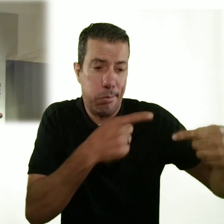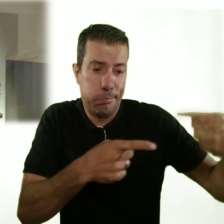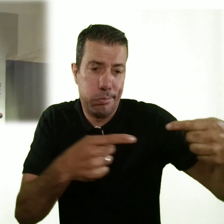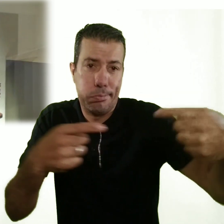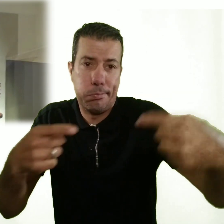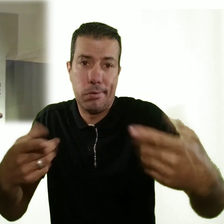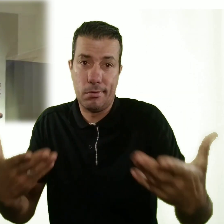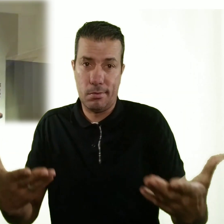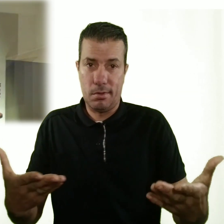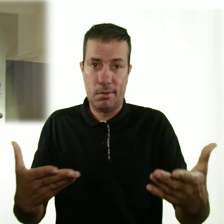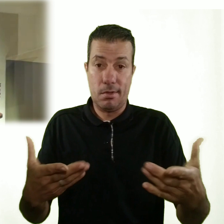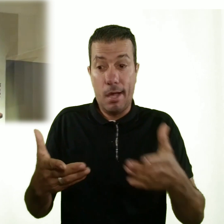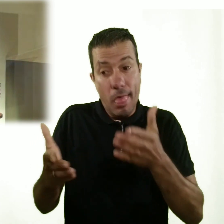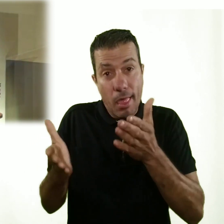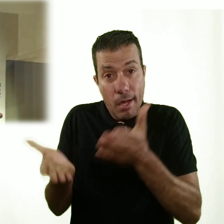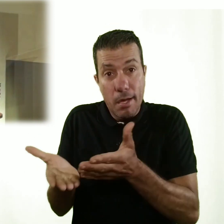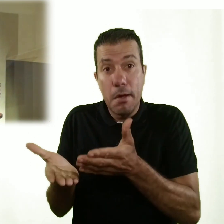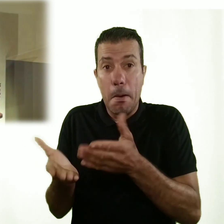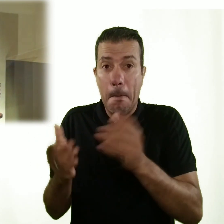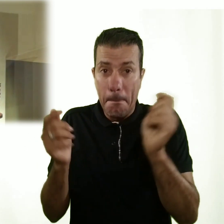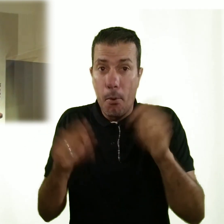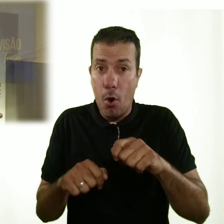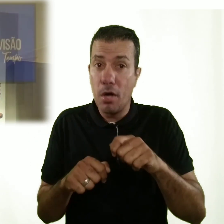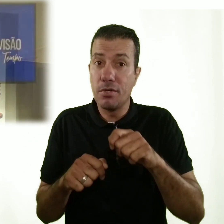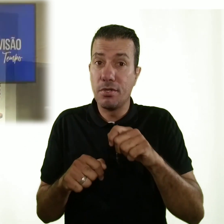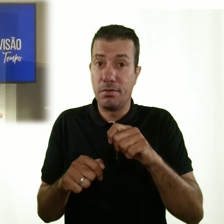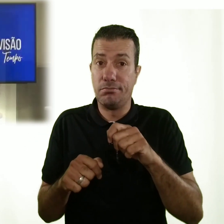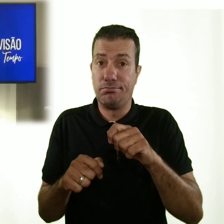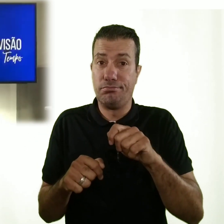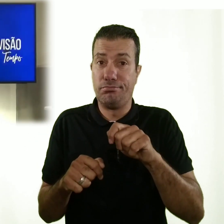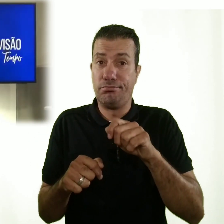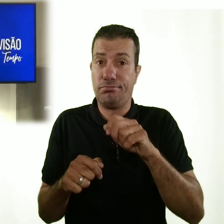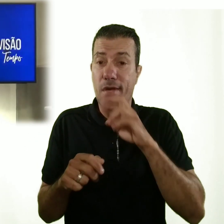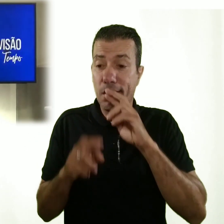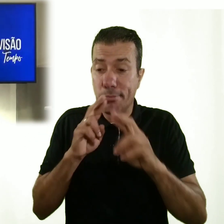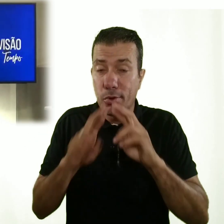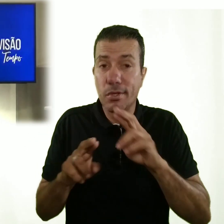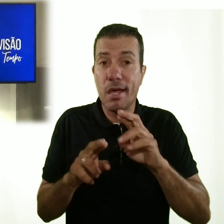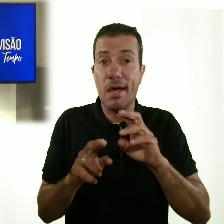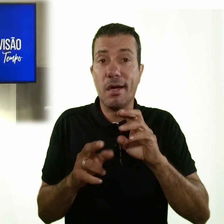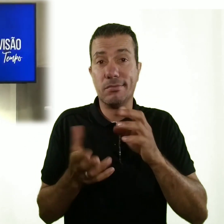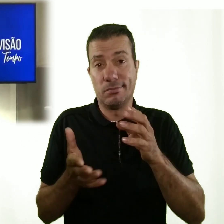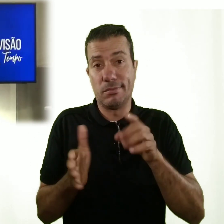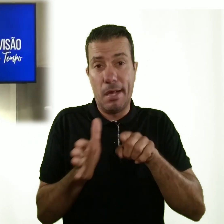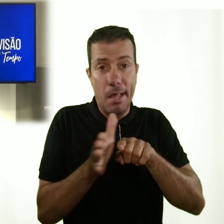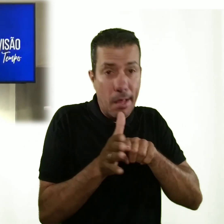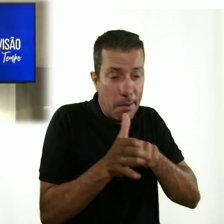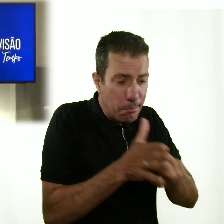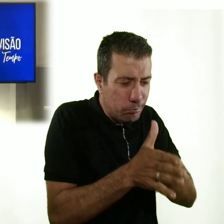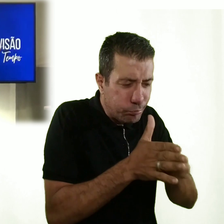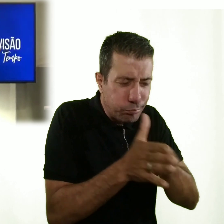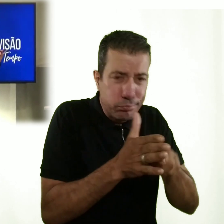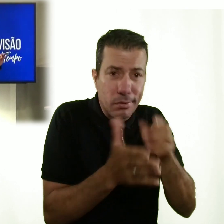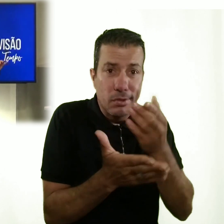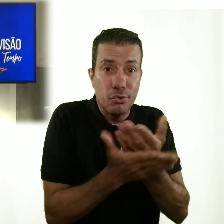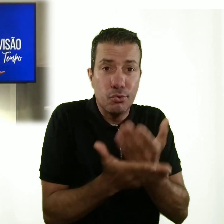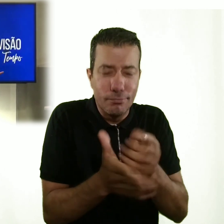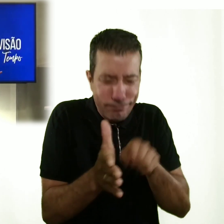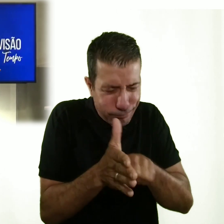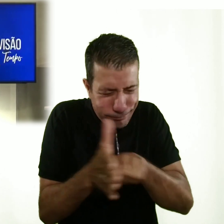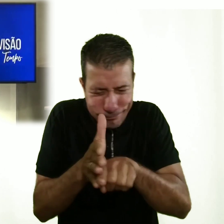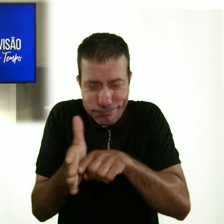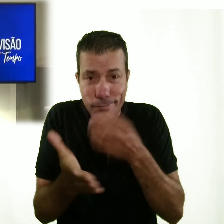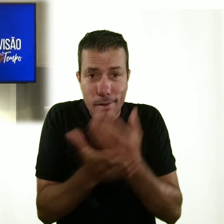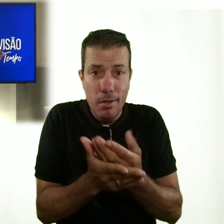outro prisma que pode responder essas questões é a ciência. Mas eu me lembro da ciência, assim, quando eu era criança pequena lá no